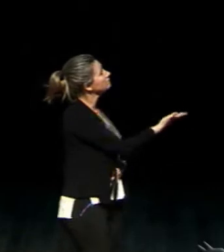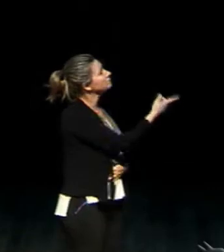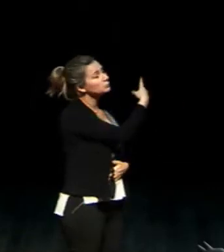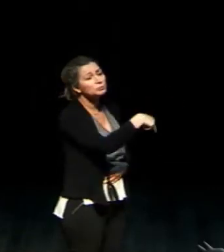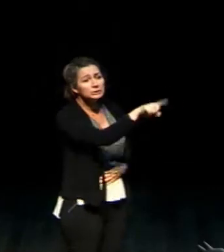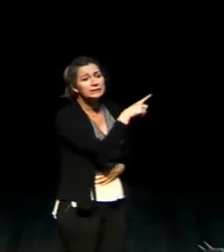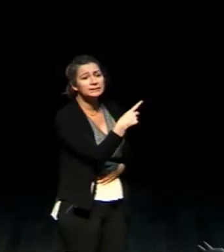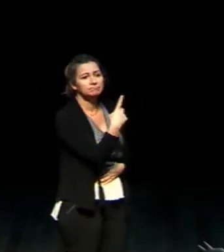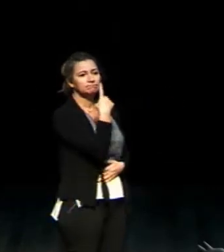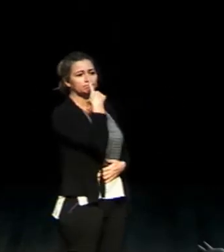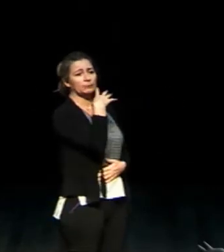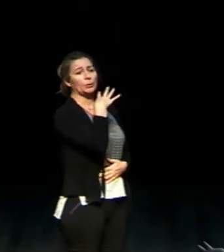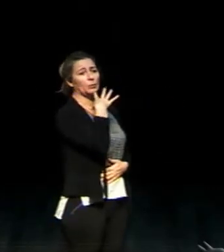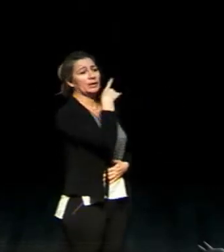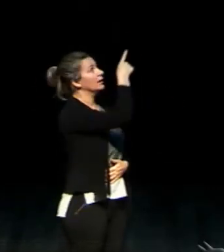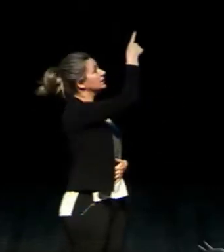isso requer uma atenção maior.